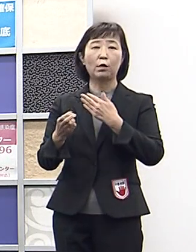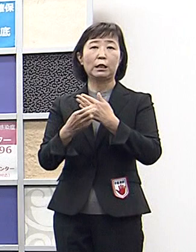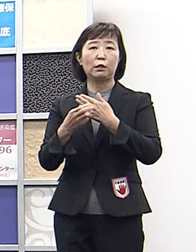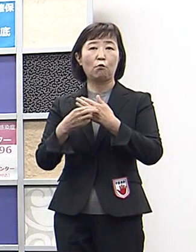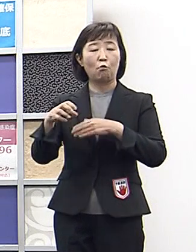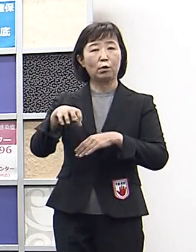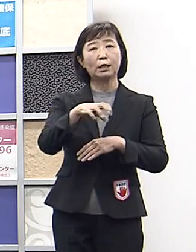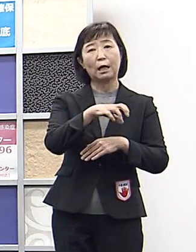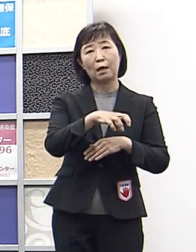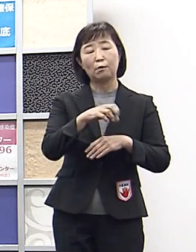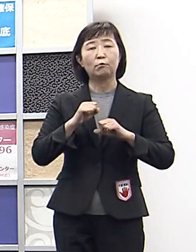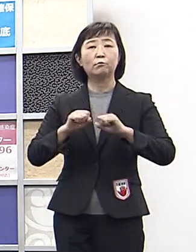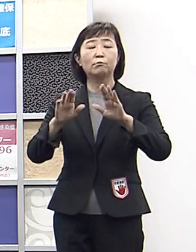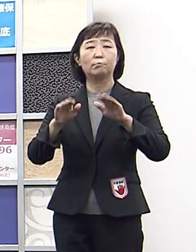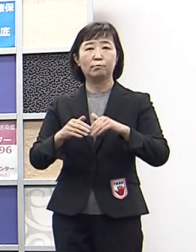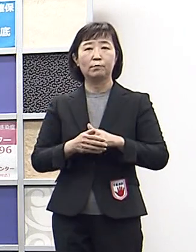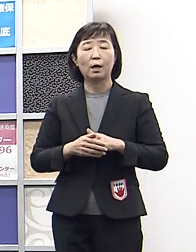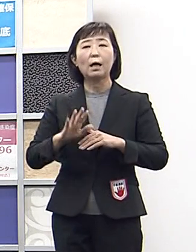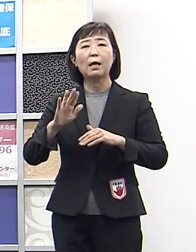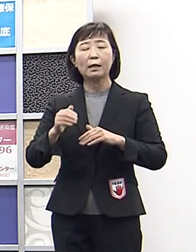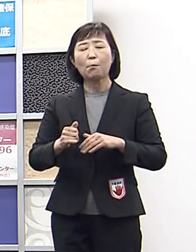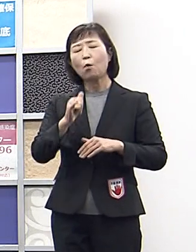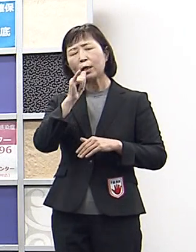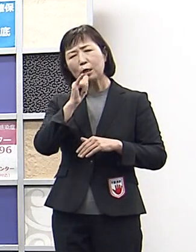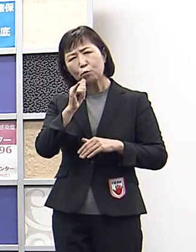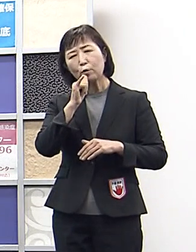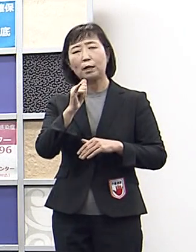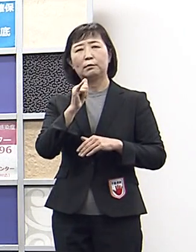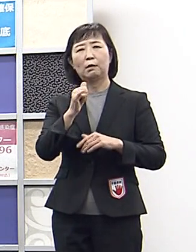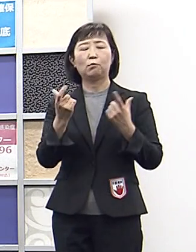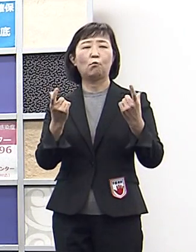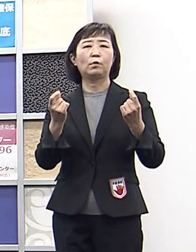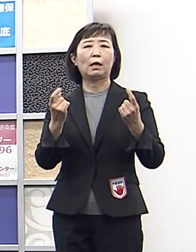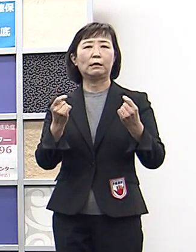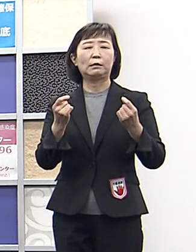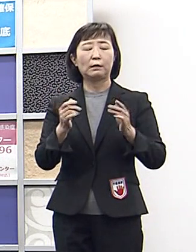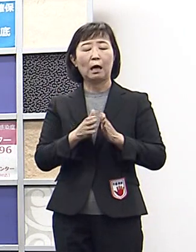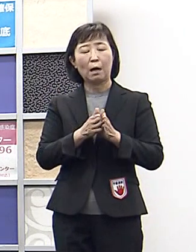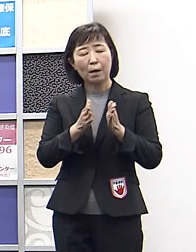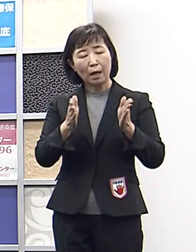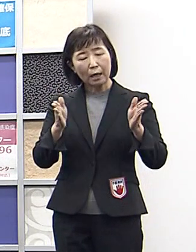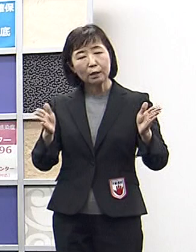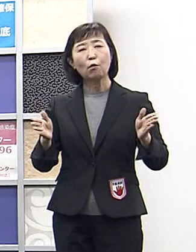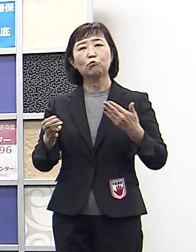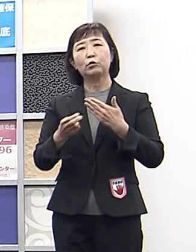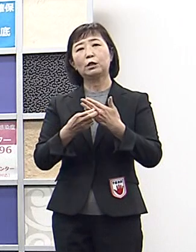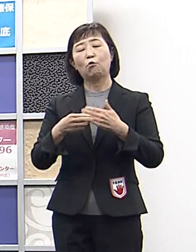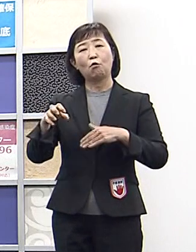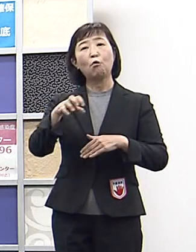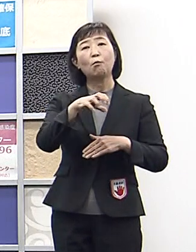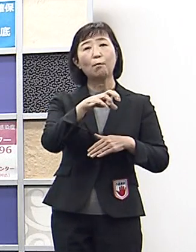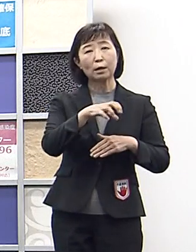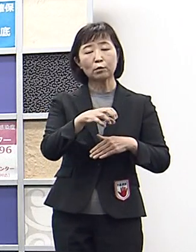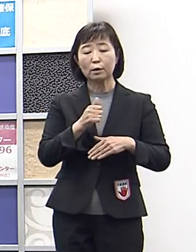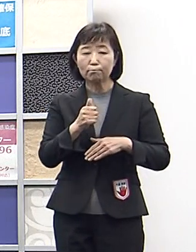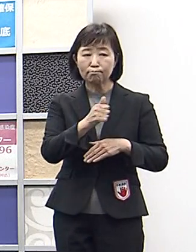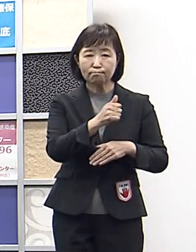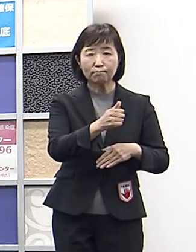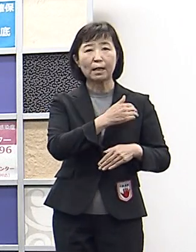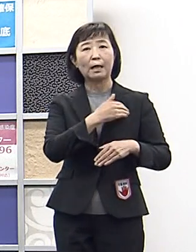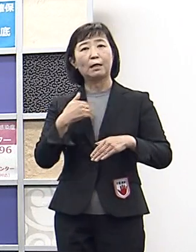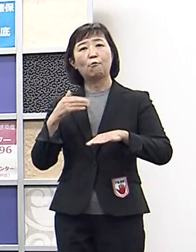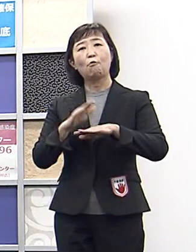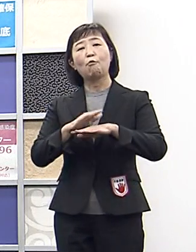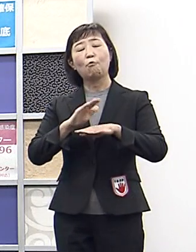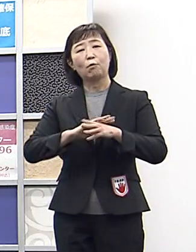機関による対応でございましたがインフルエンザなどと同様に幅広い医療機関で診療を行っていただく体制に移行してまいり